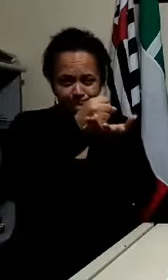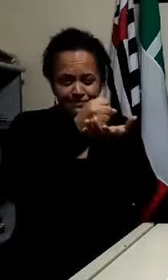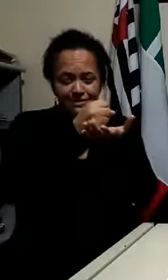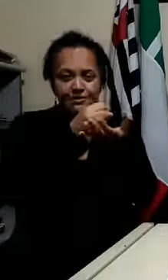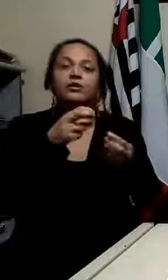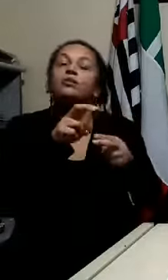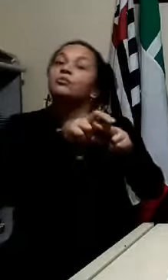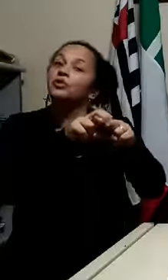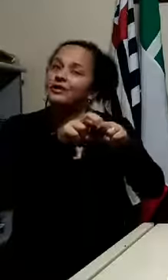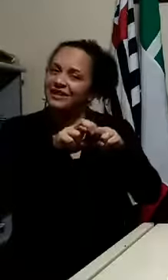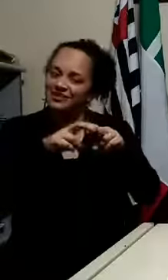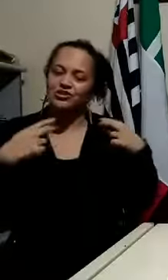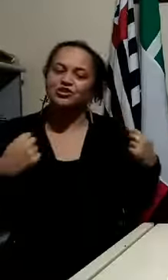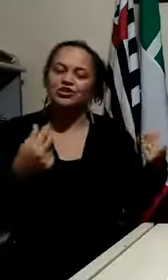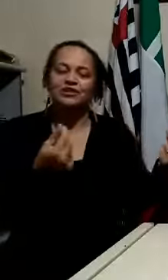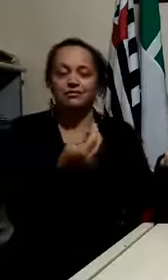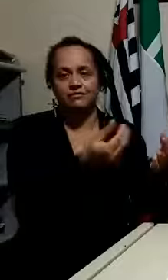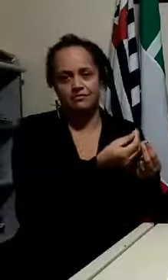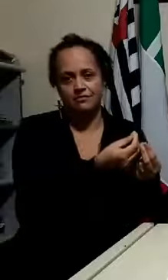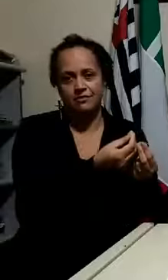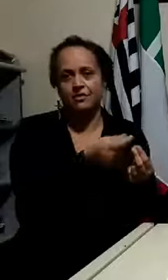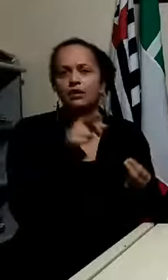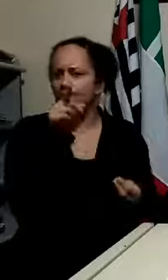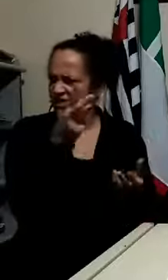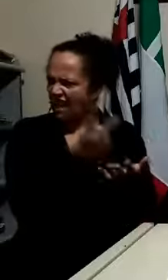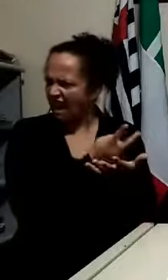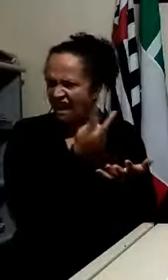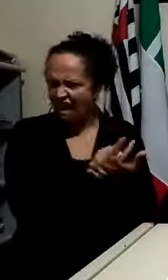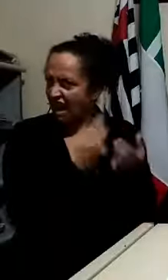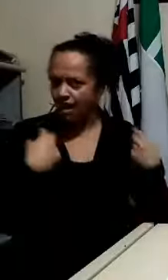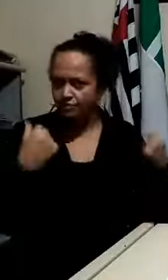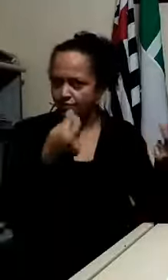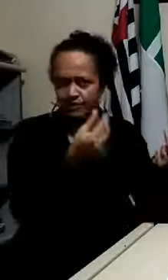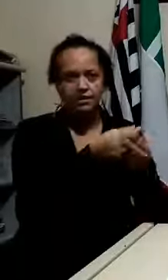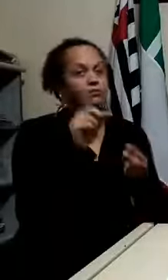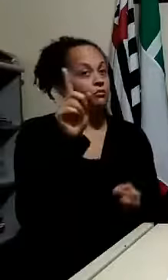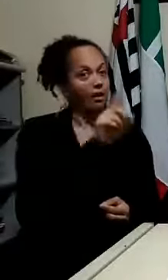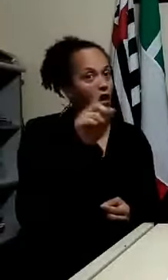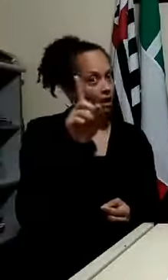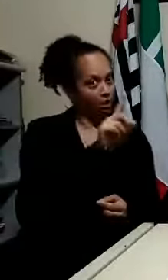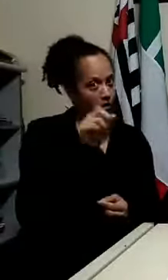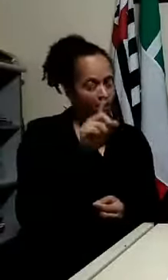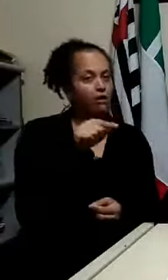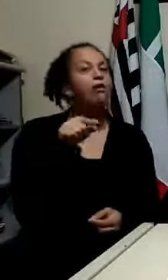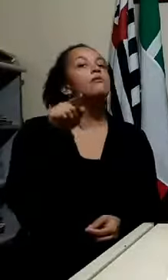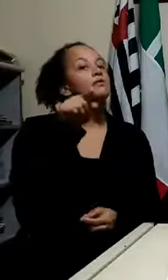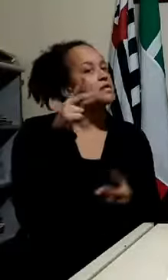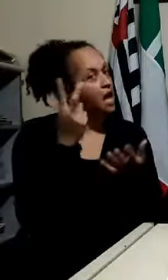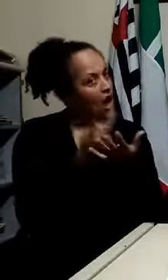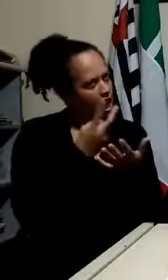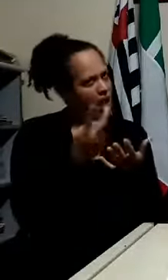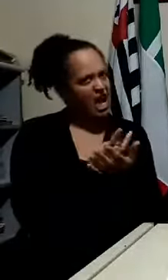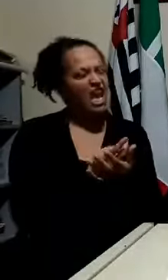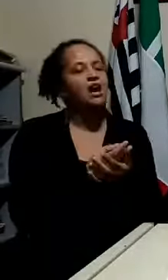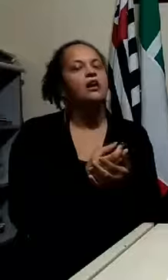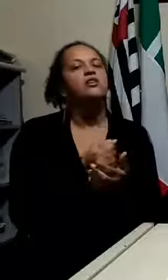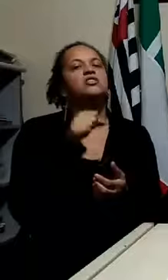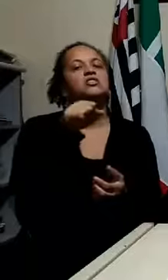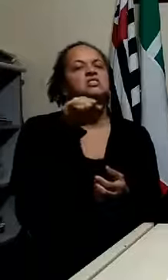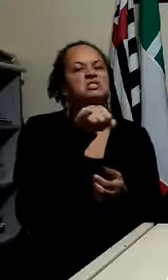Não é errado você ser rico. O errado é você ser ganancioso, é você ser avarento. Você pode ser